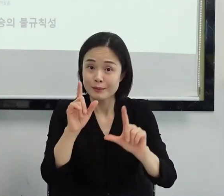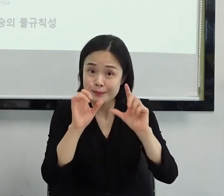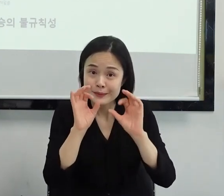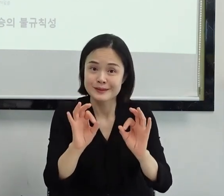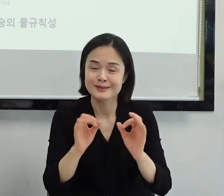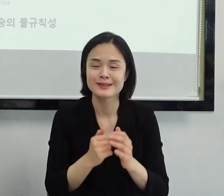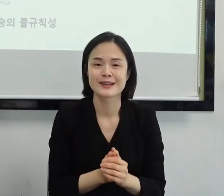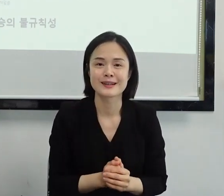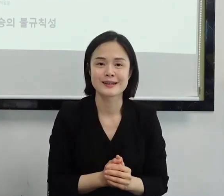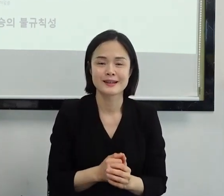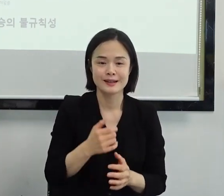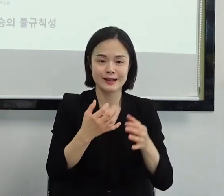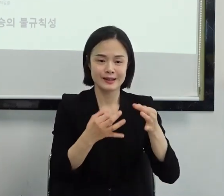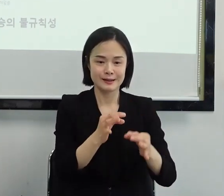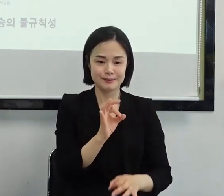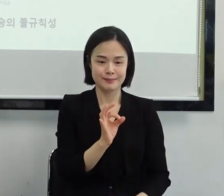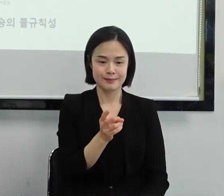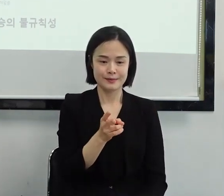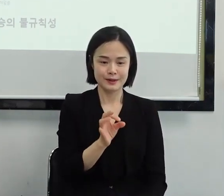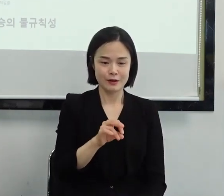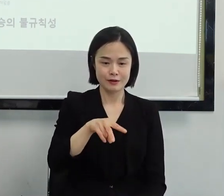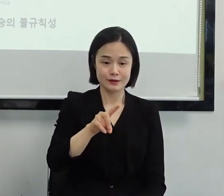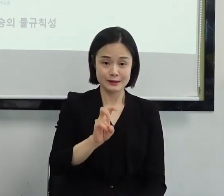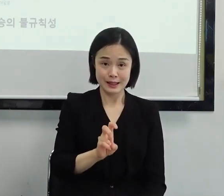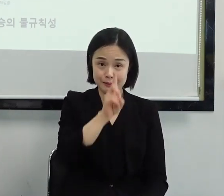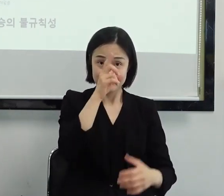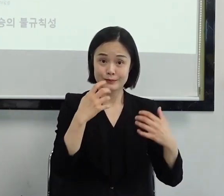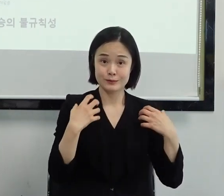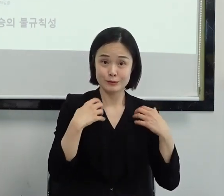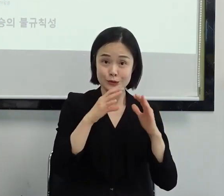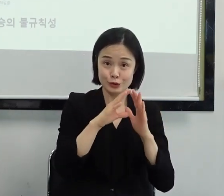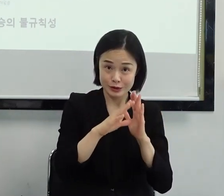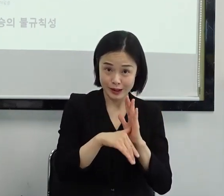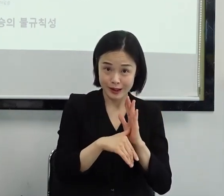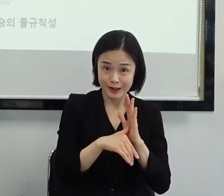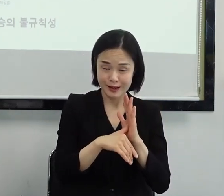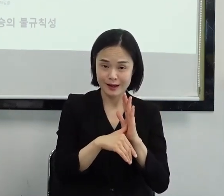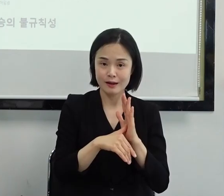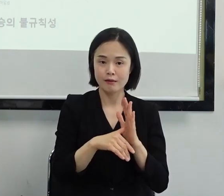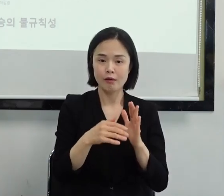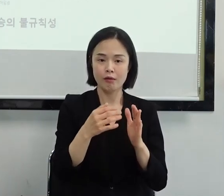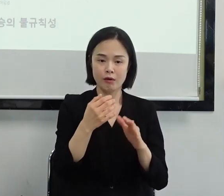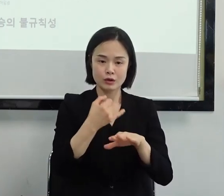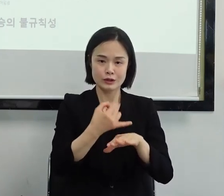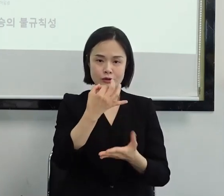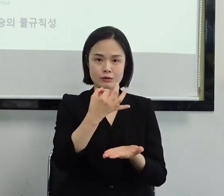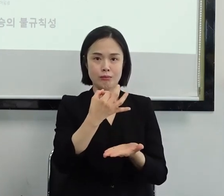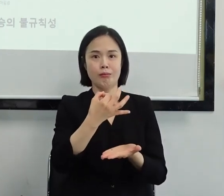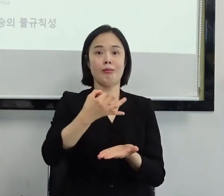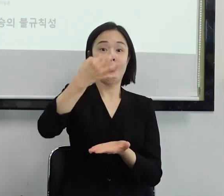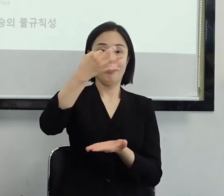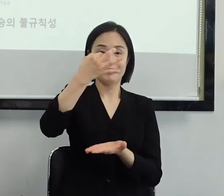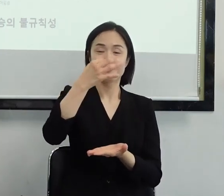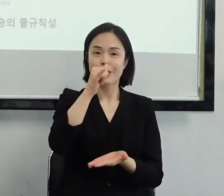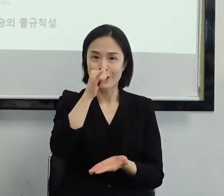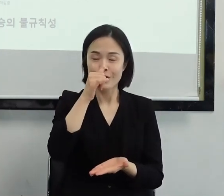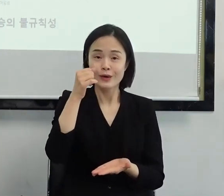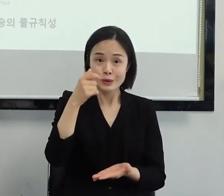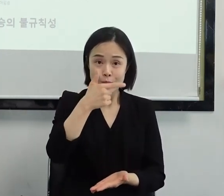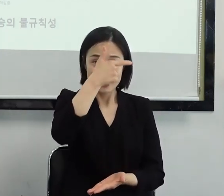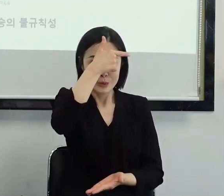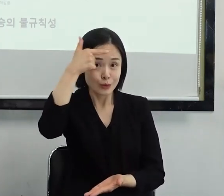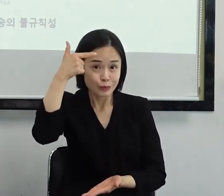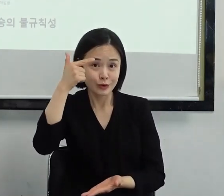때 1990년 초반에 많이 올랐고요. 그 다음에 노무현 정부 때 2000년